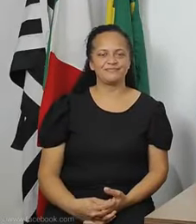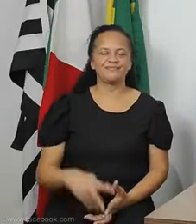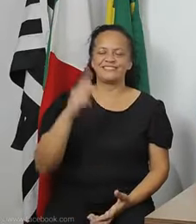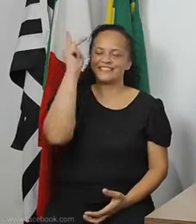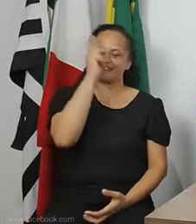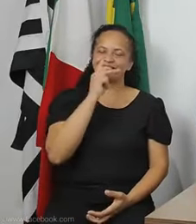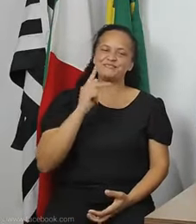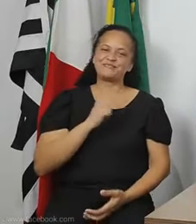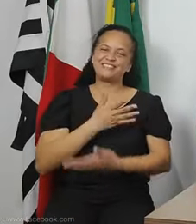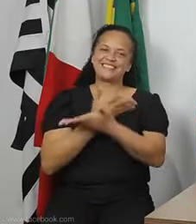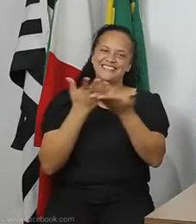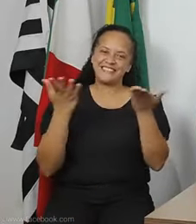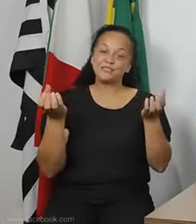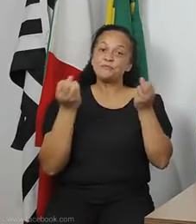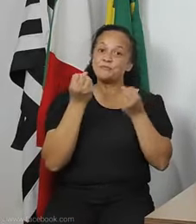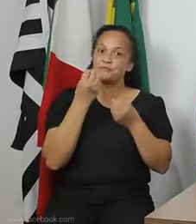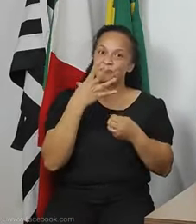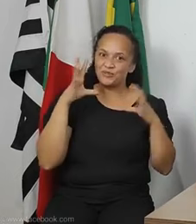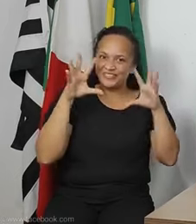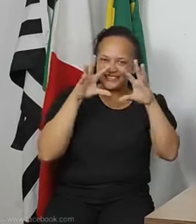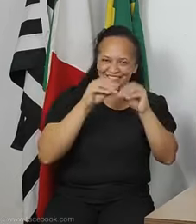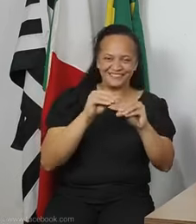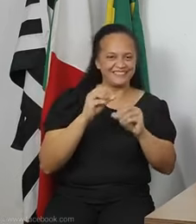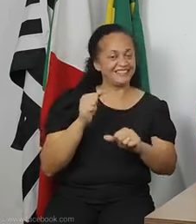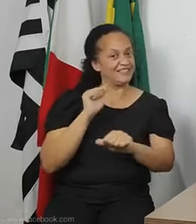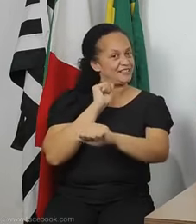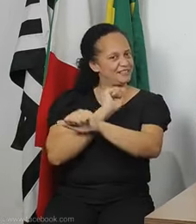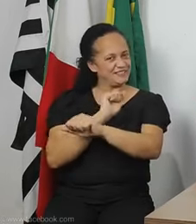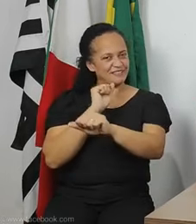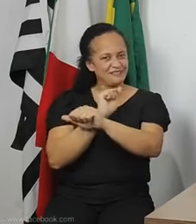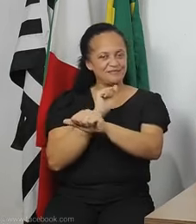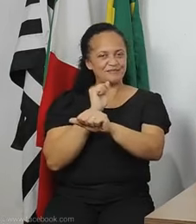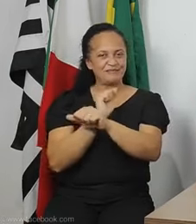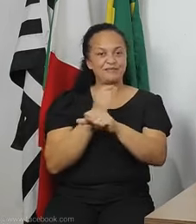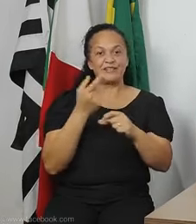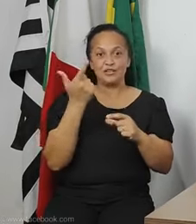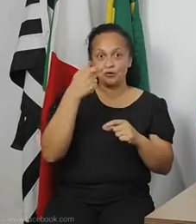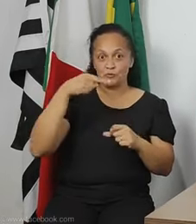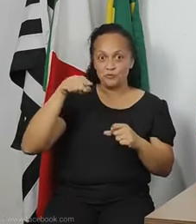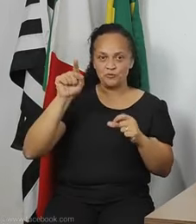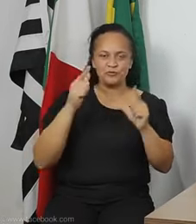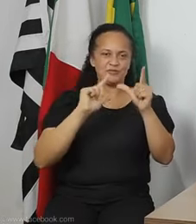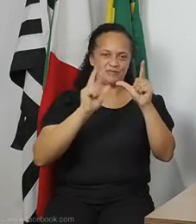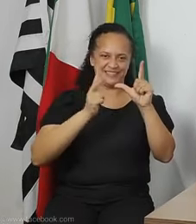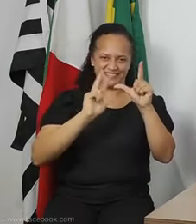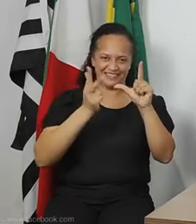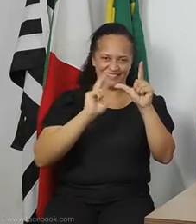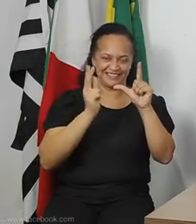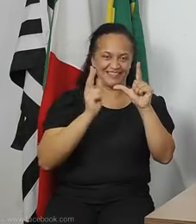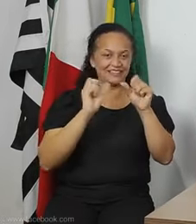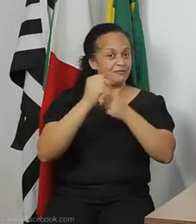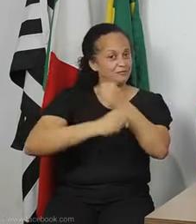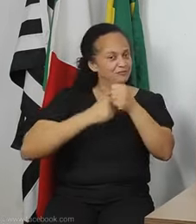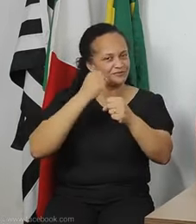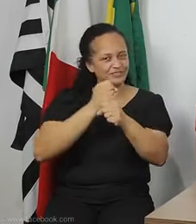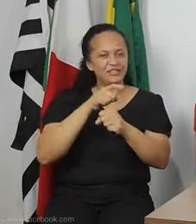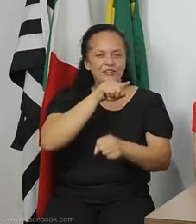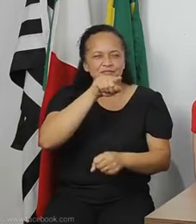A paz, pessoal, boa noite. Espero que essa última live do ano encontre vocês bem, que essa